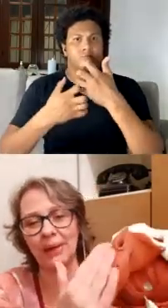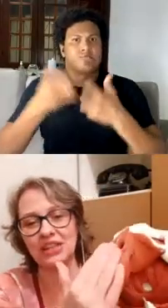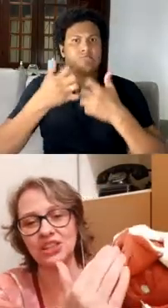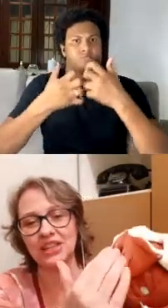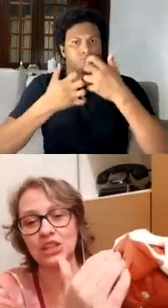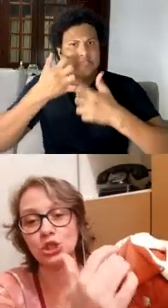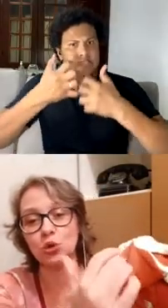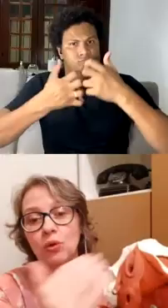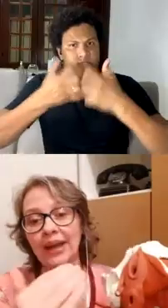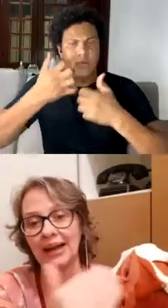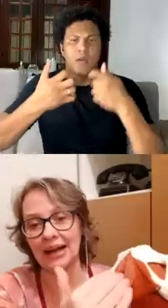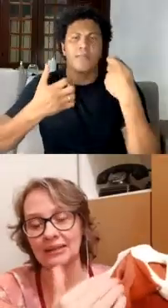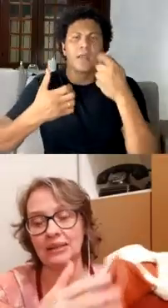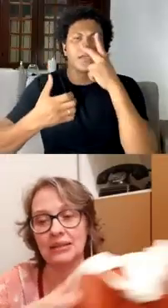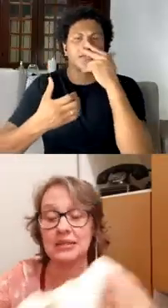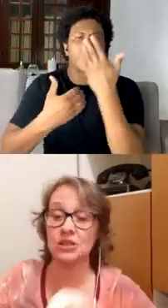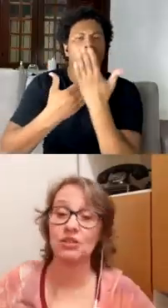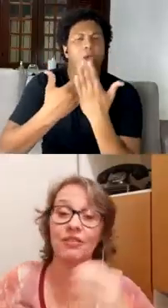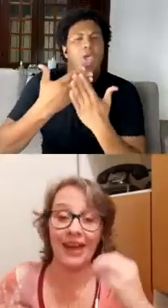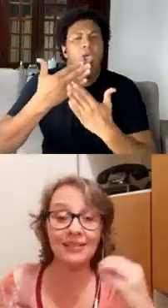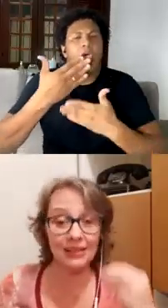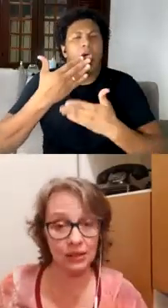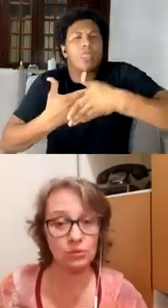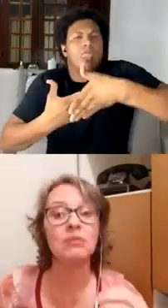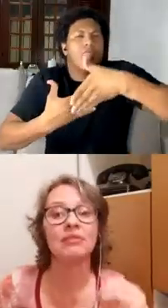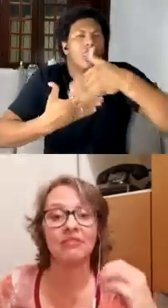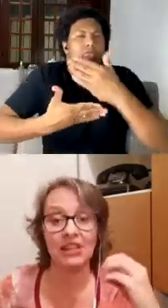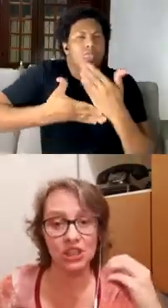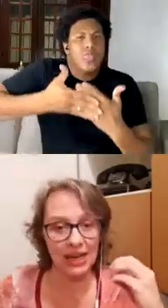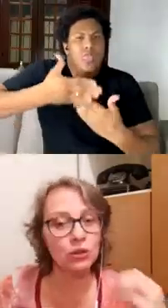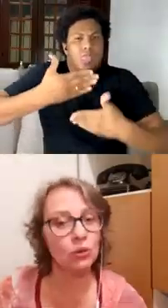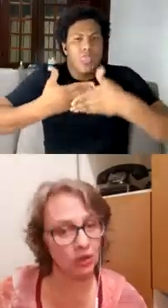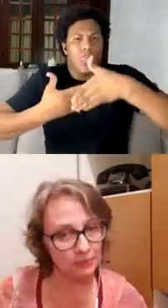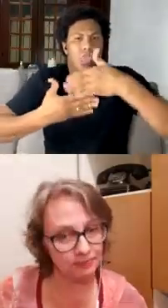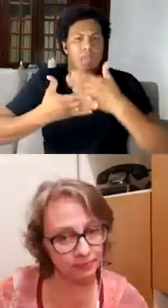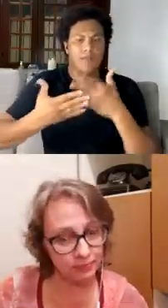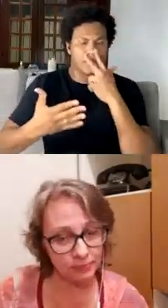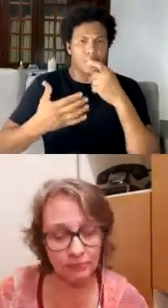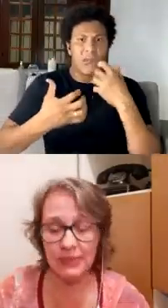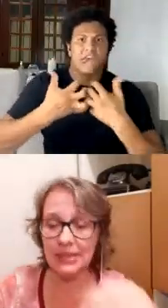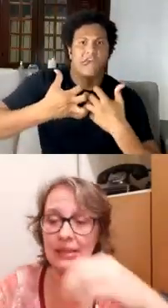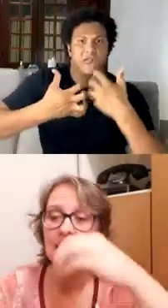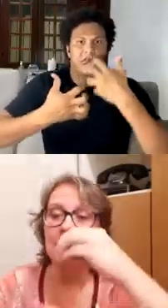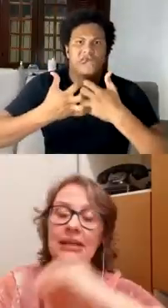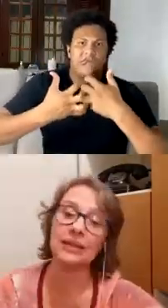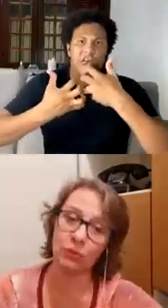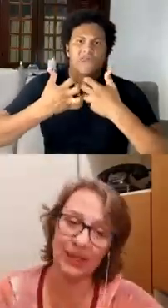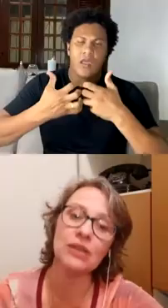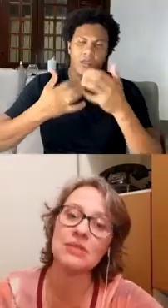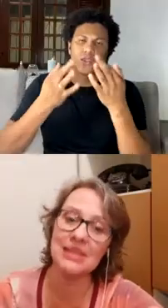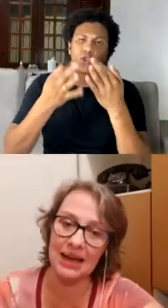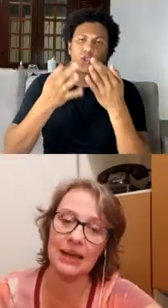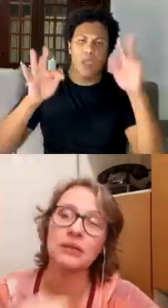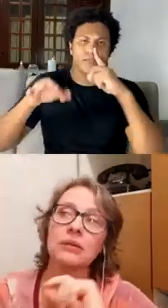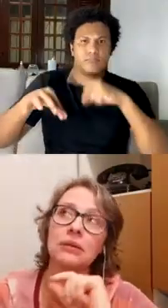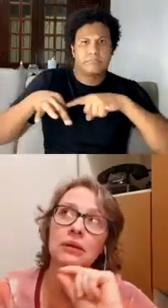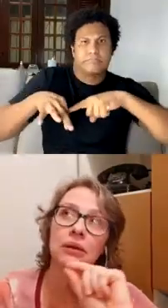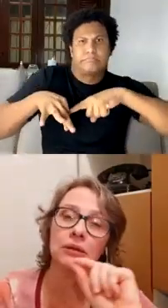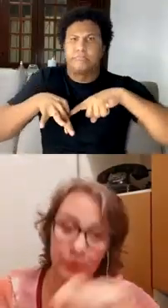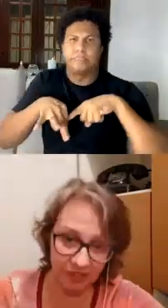O pênis tem que escorregar. Se tiver atrito, vai gerar dor. Então tem que